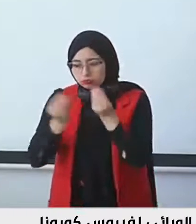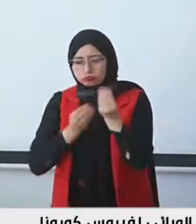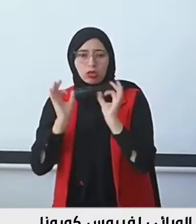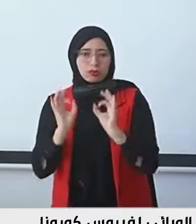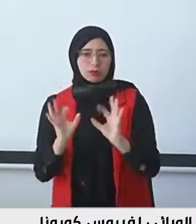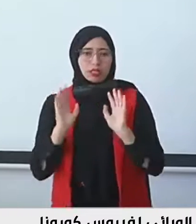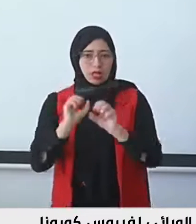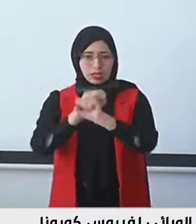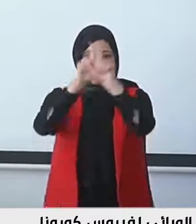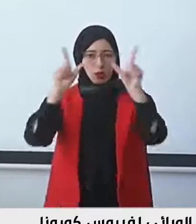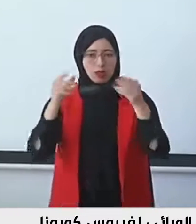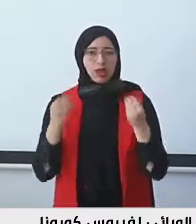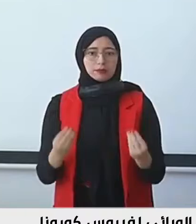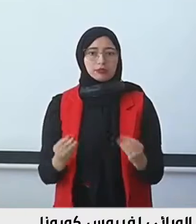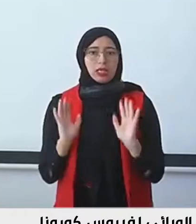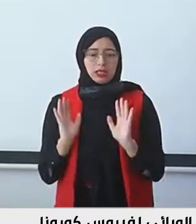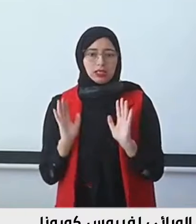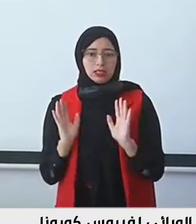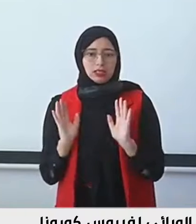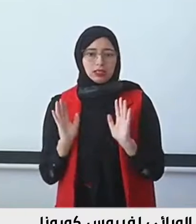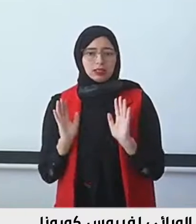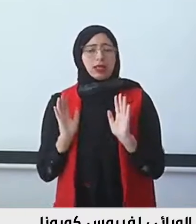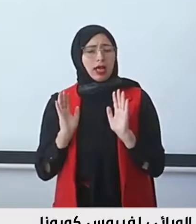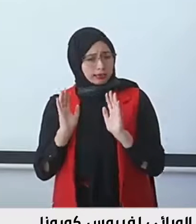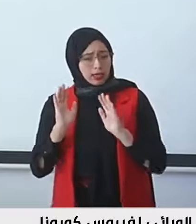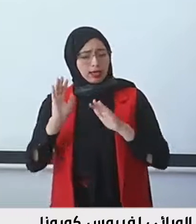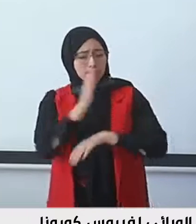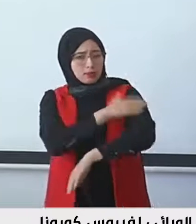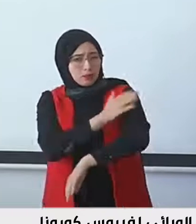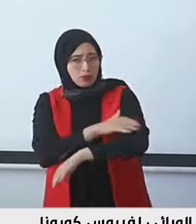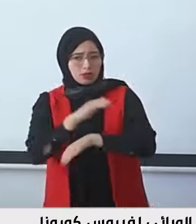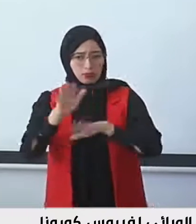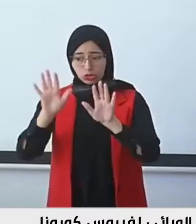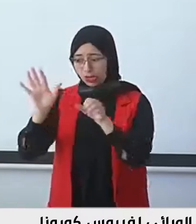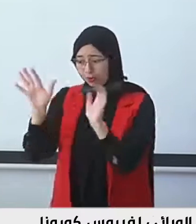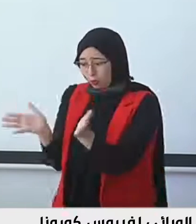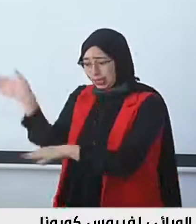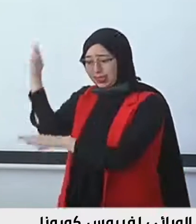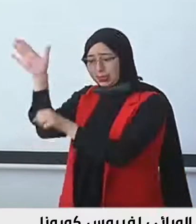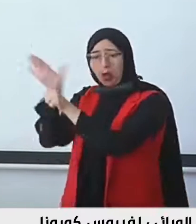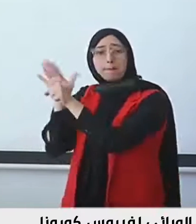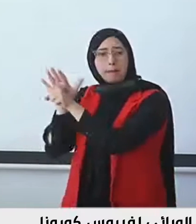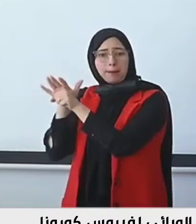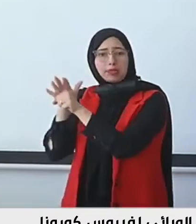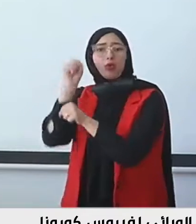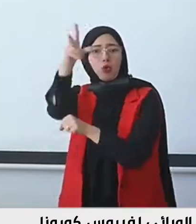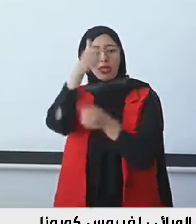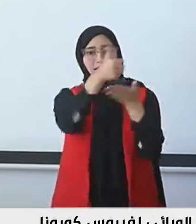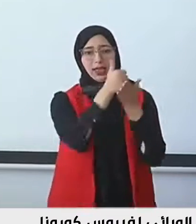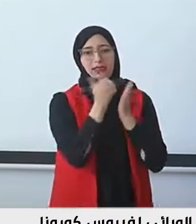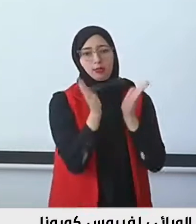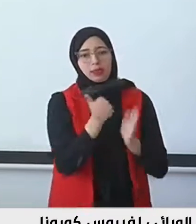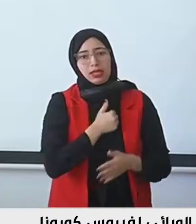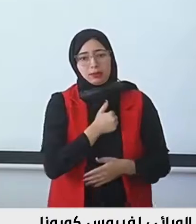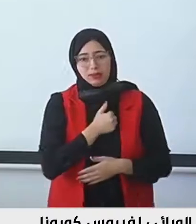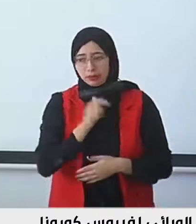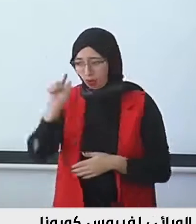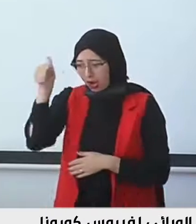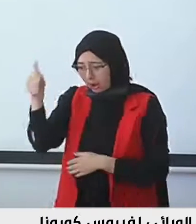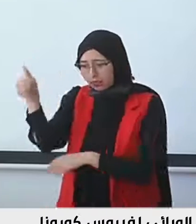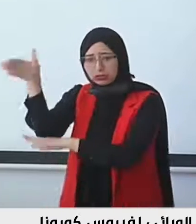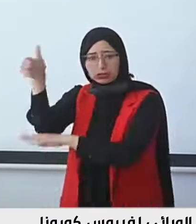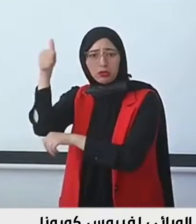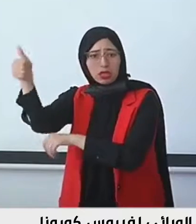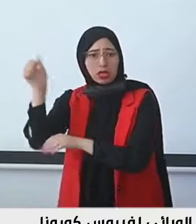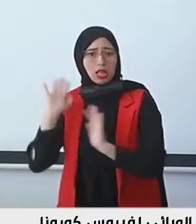آليات واضحة، احنا تو قلت لك سخرنا مواردنا وقت تجاوز طاقتنا نوليو نسخر الموارد الموجودة في القطاع الخاص، وآليات التسخير